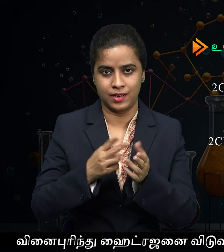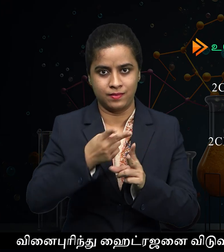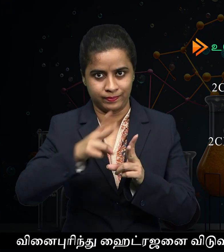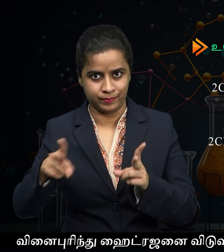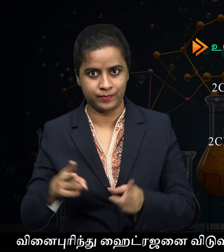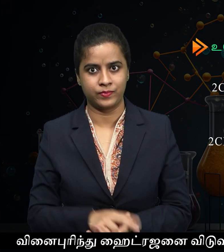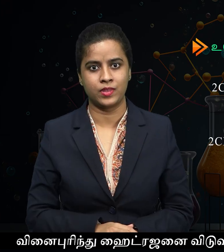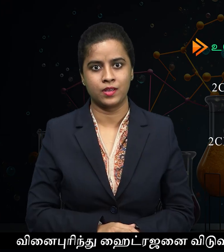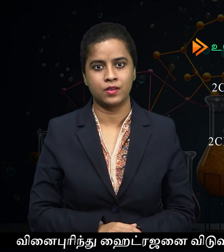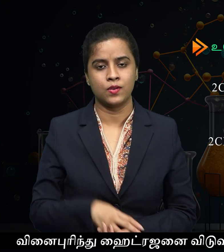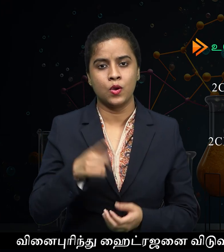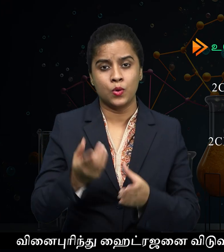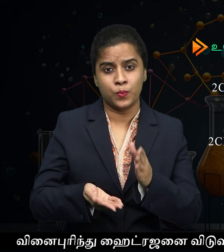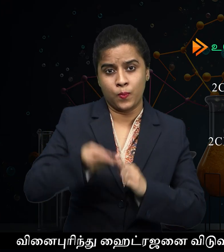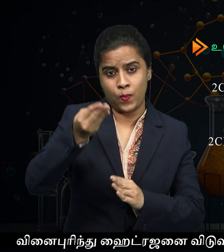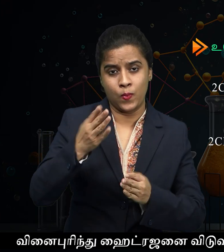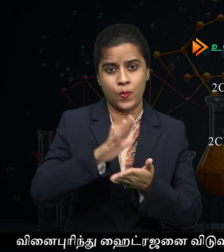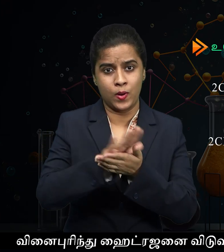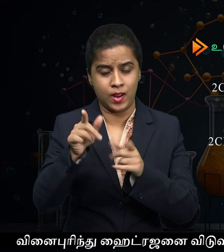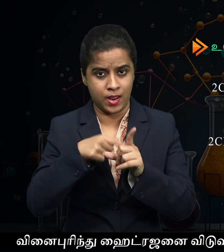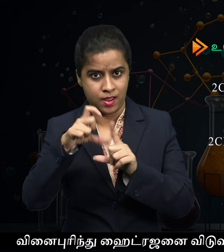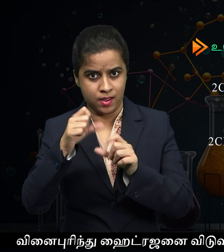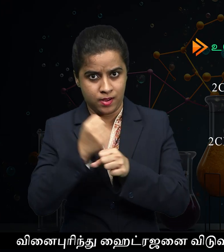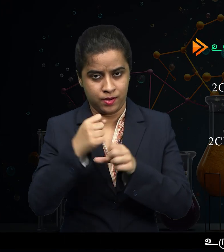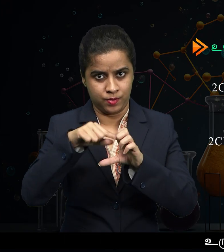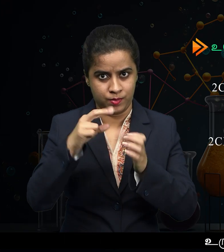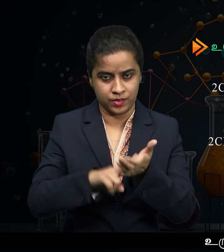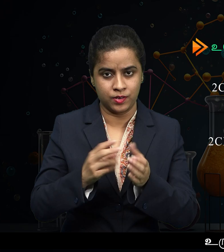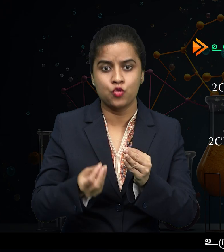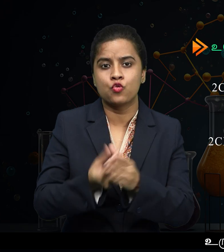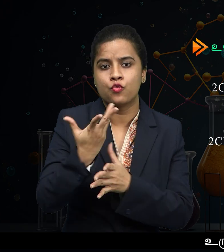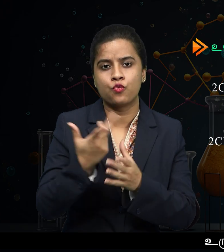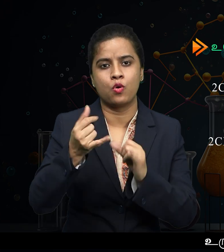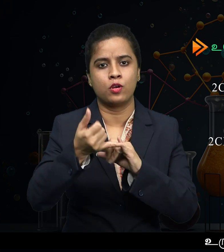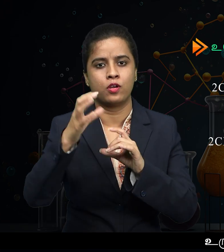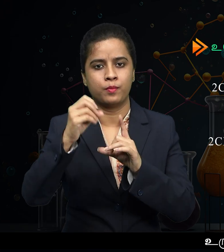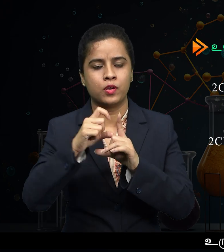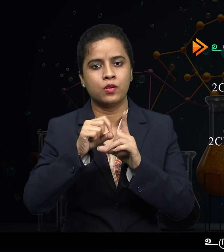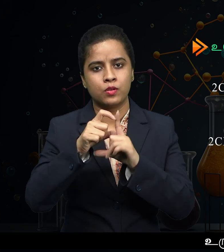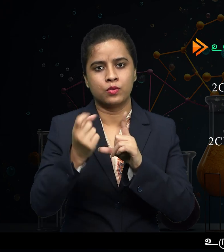ஹைட்ரஜனை விடுவிக்கிறது மற்றும் சோடியம் எத்தனோயேட்டை உருவாக்குகிறது.